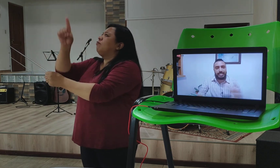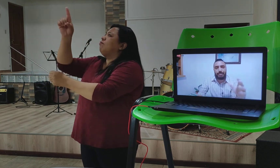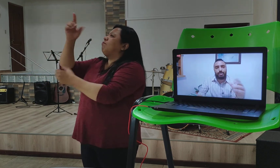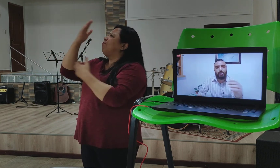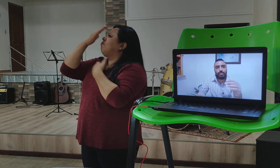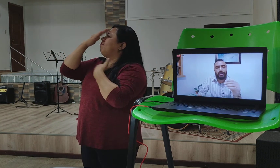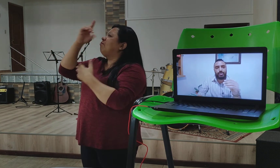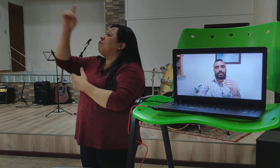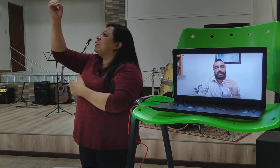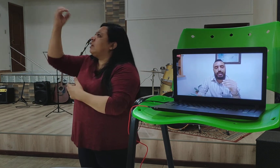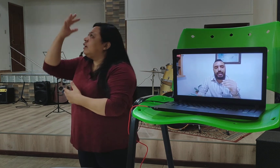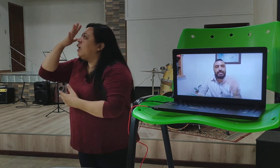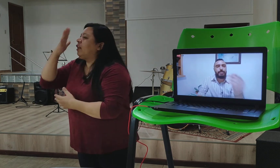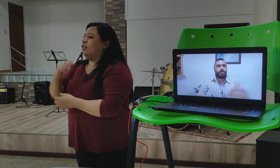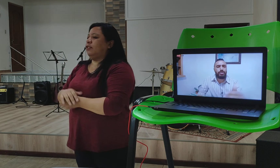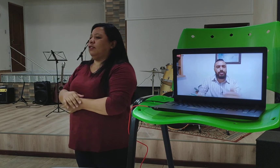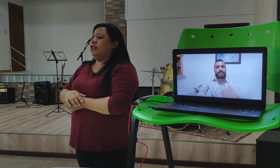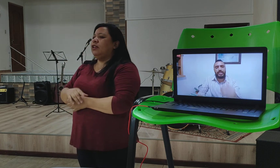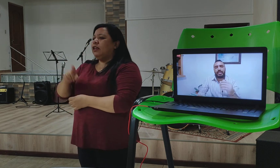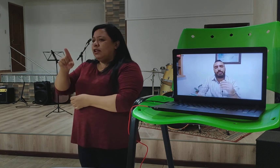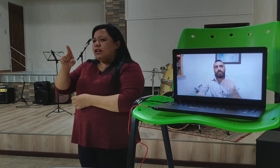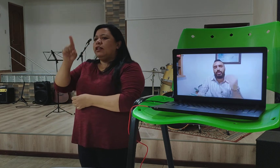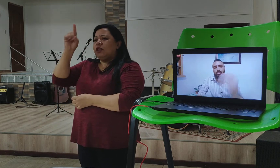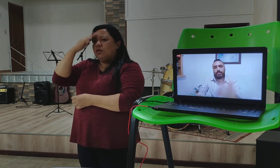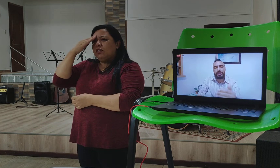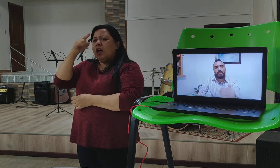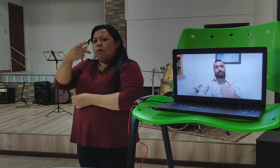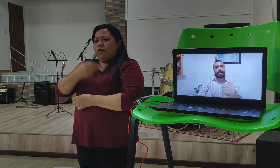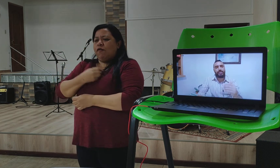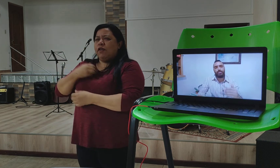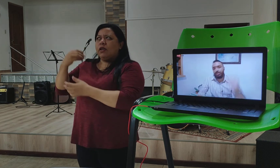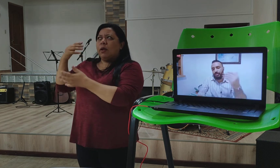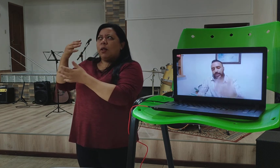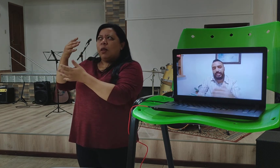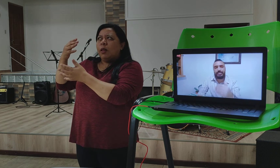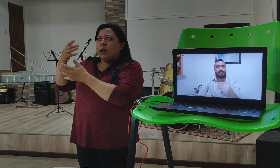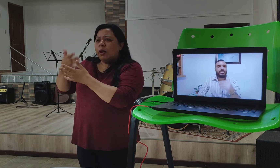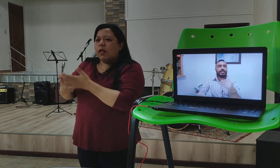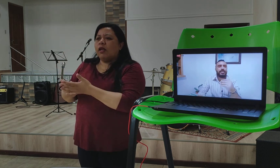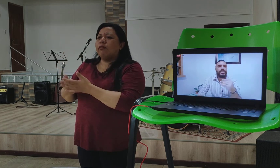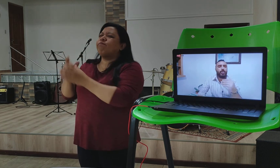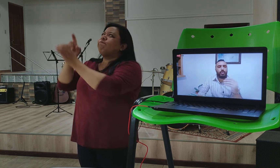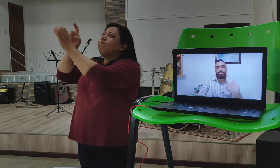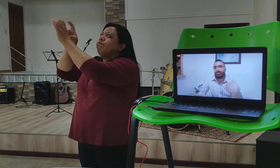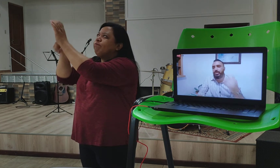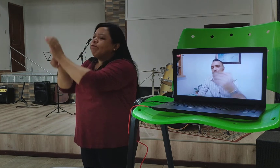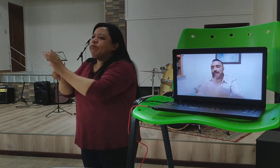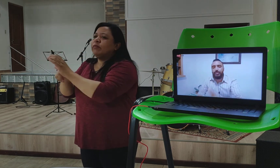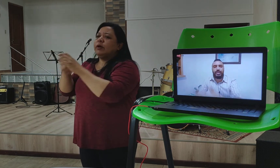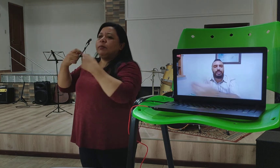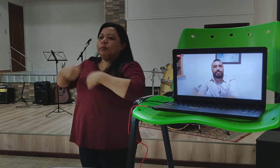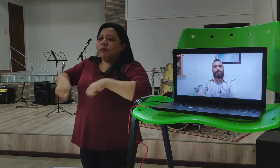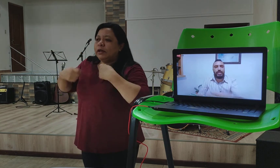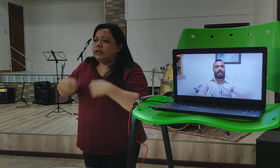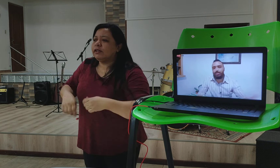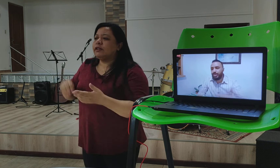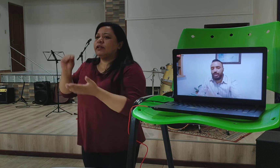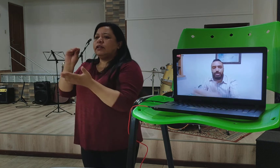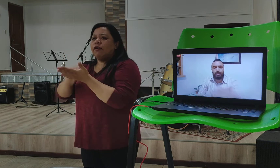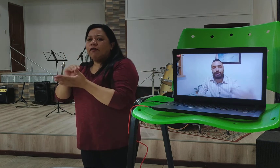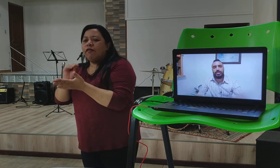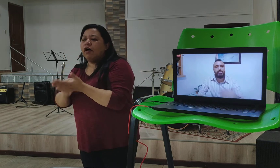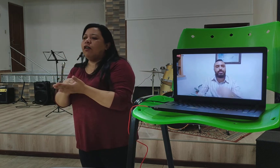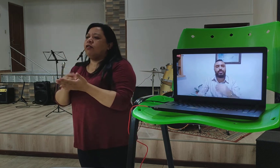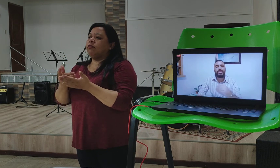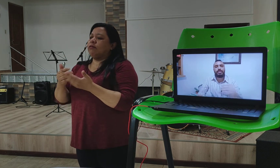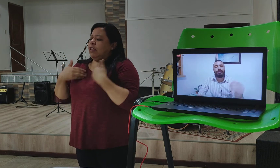passado. Ele sabe de tudo isso. Ele sabe o quanto você ama, o quanto você depende, o quanto você necessita, o quanto você fica feliz quando Ele está contigo,